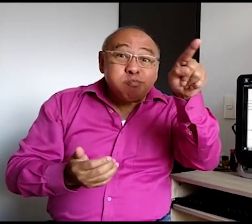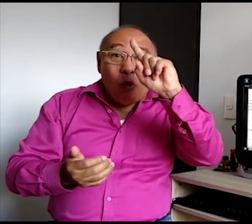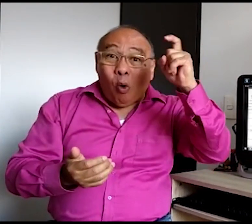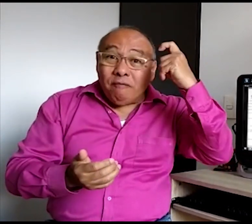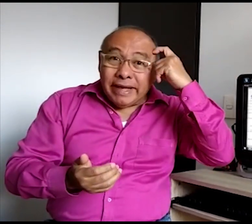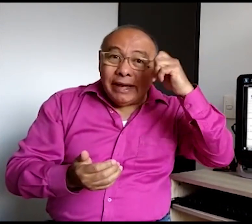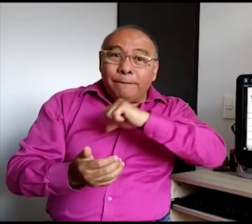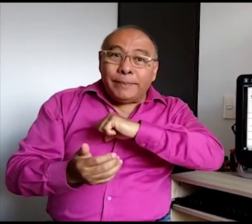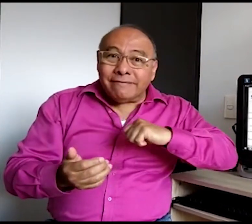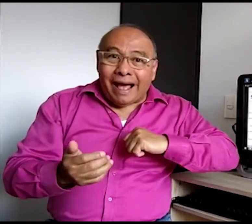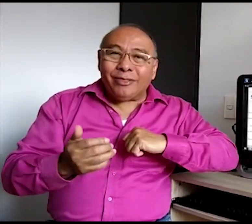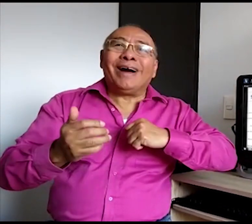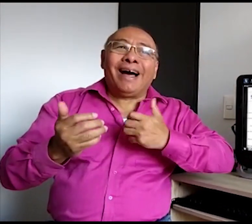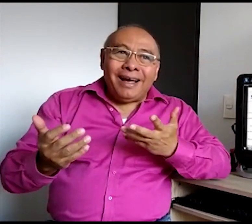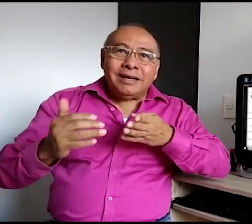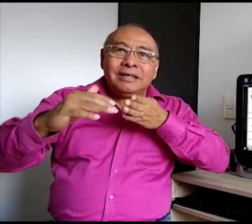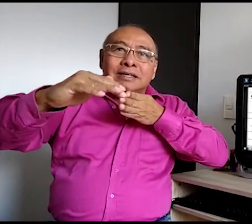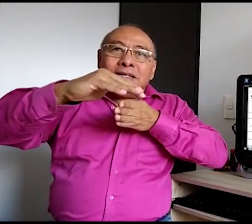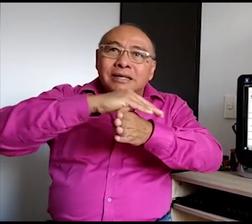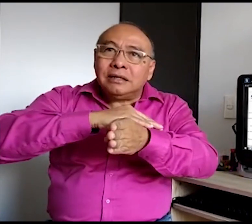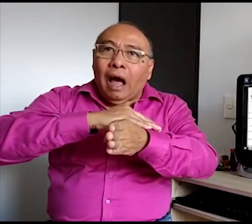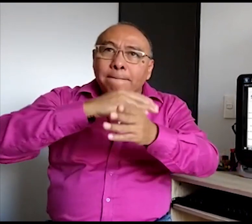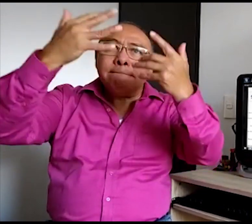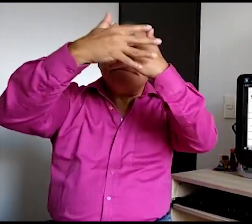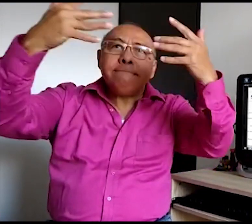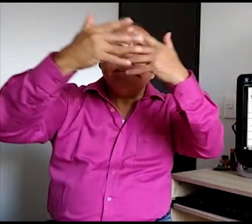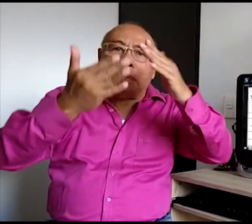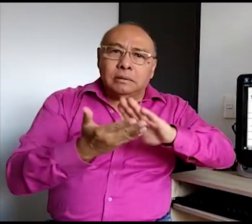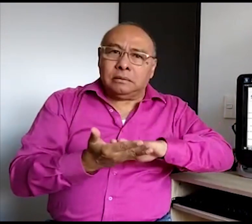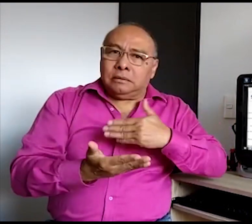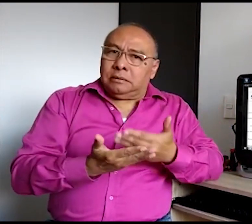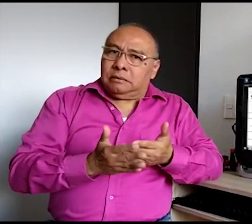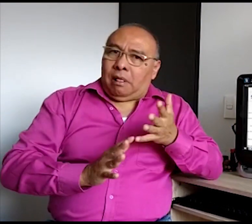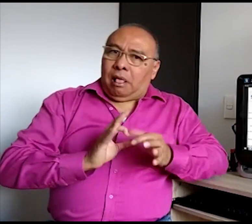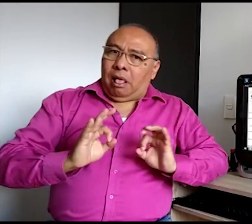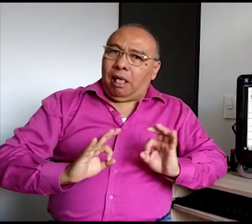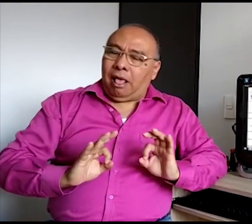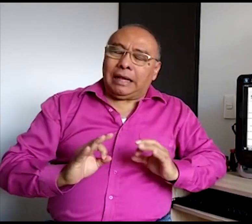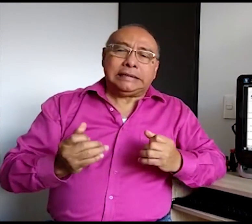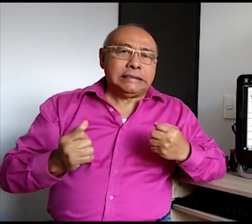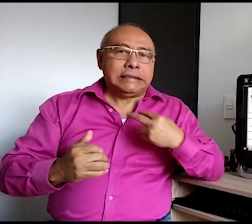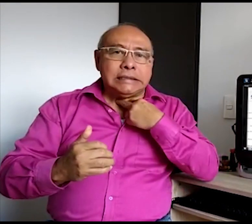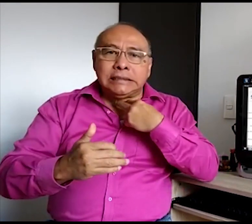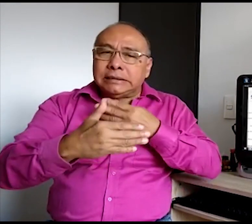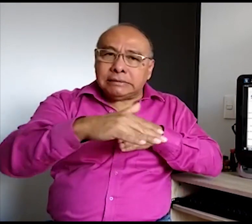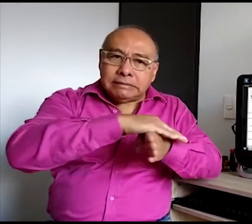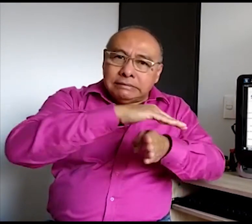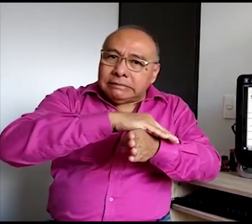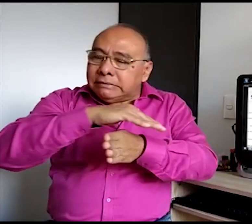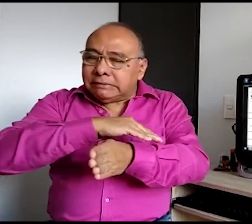a una plataforma digital, sea esta pública o privada, muchas veces se encuentran con información en texto escrito sin la respectiva traducción a la lengua de señas,